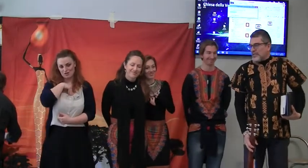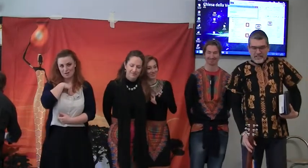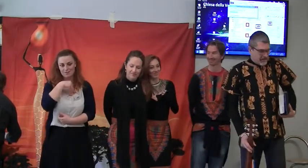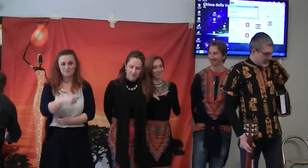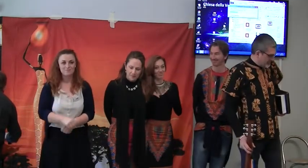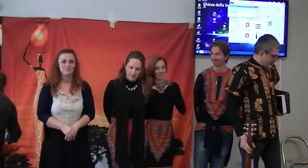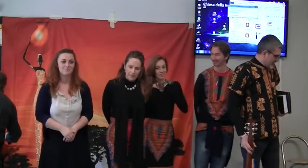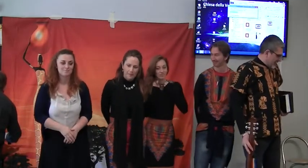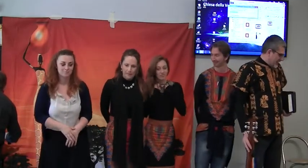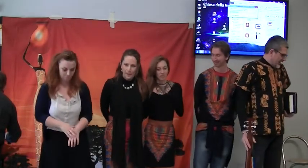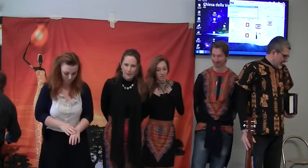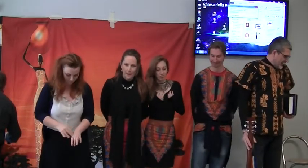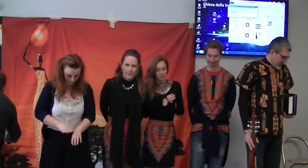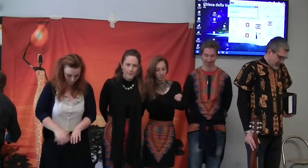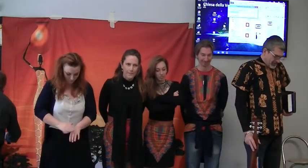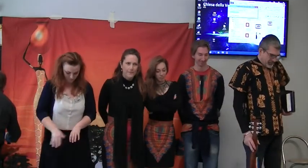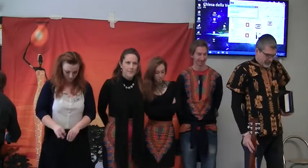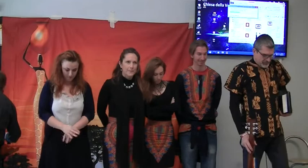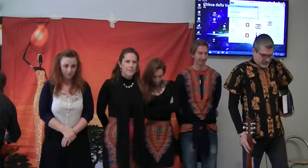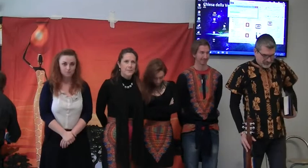Per cui